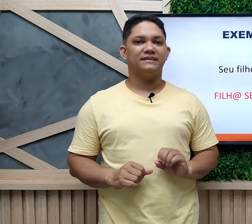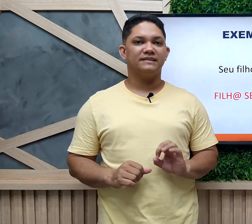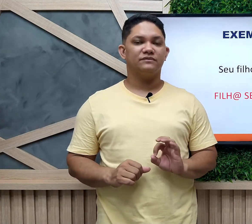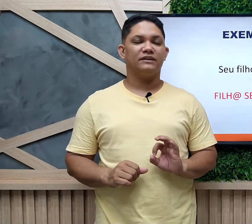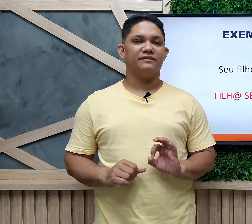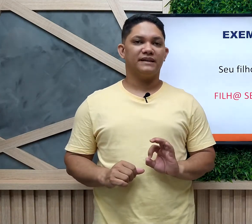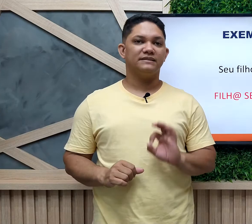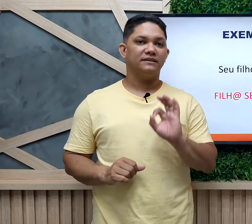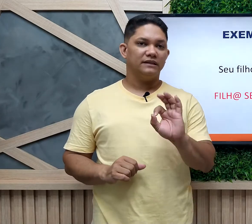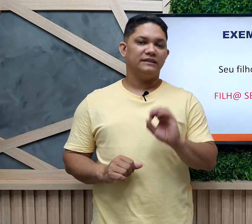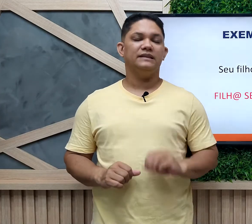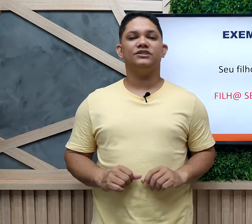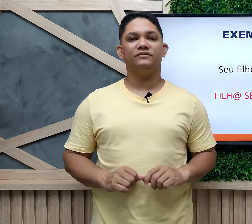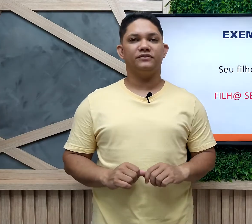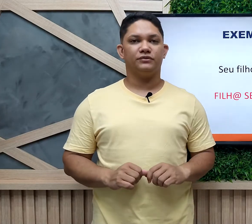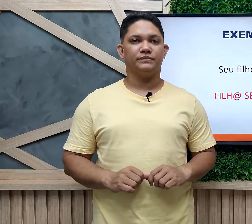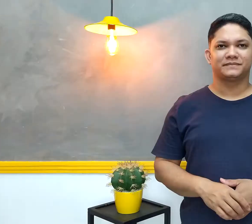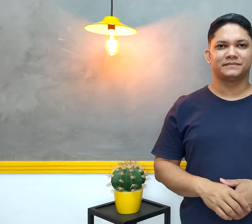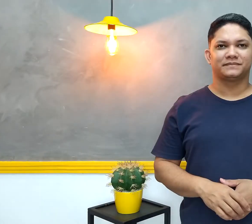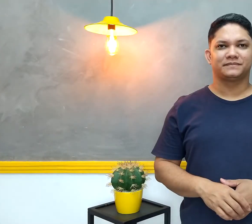sinalização da frase neste vídeo.